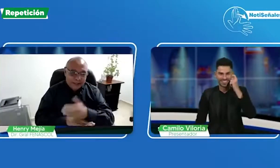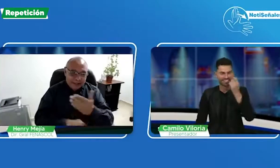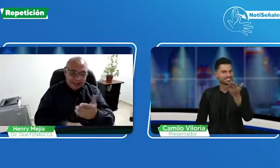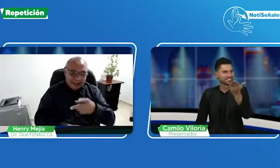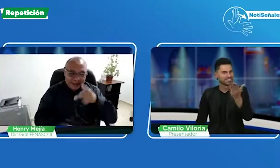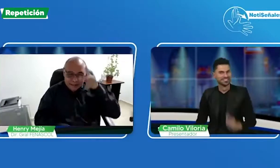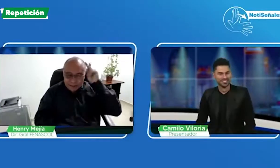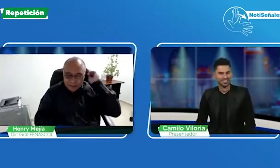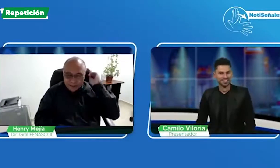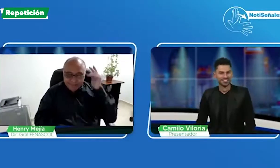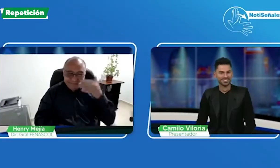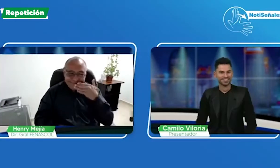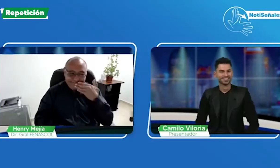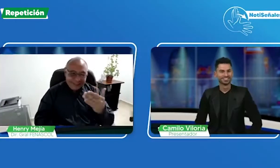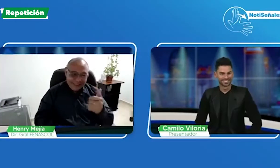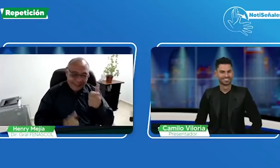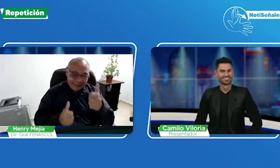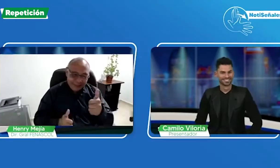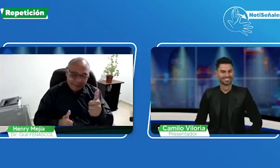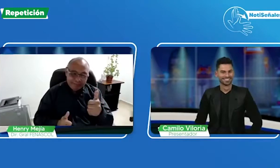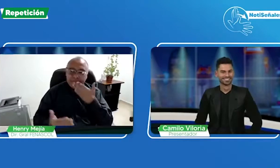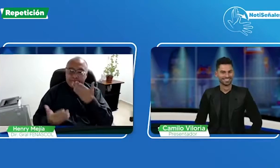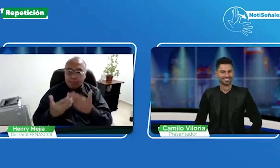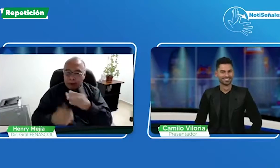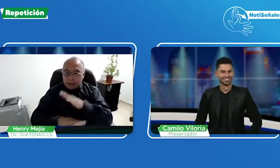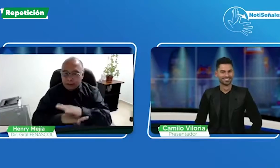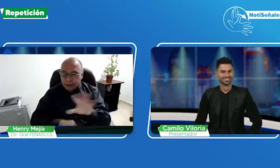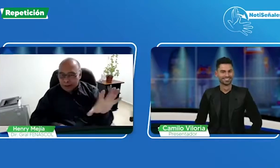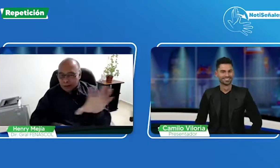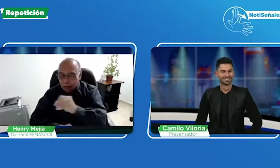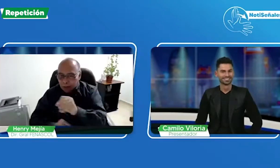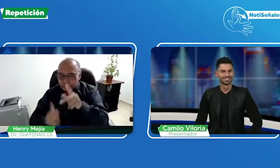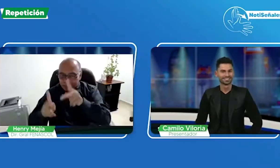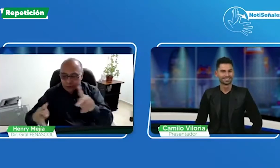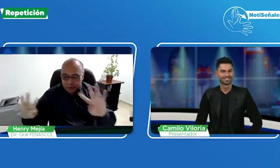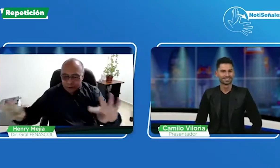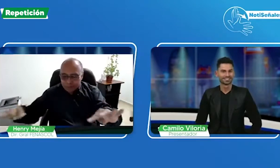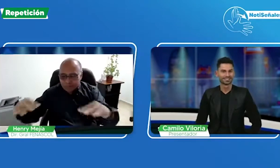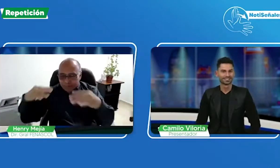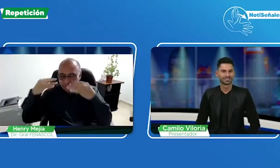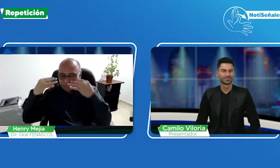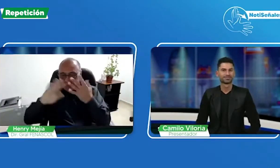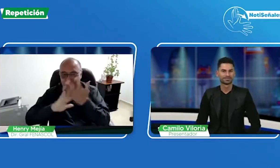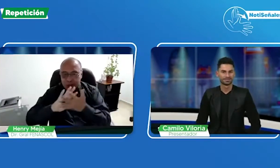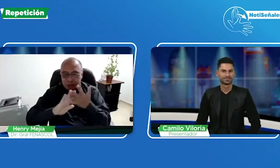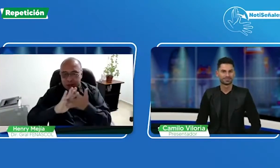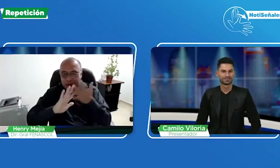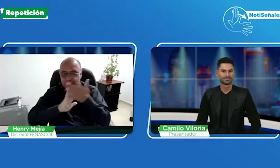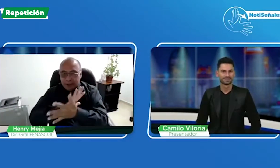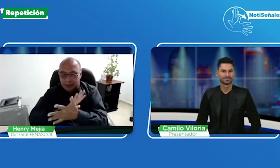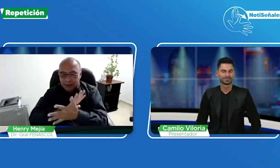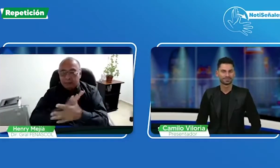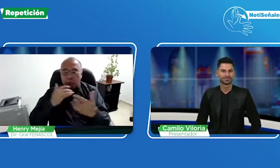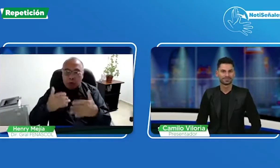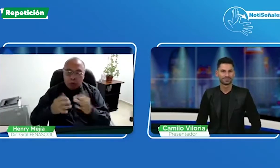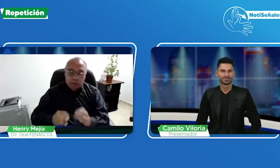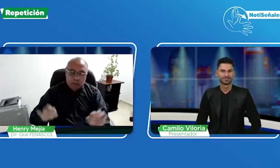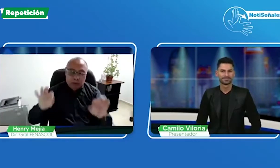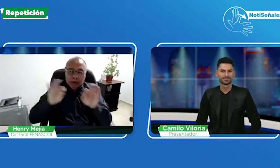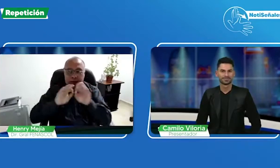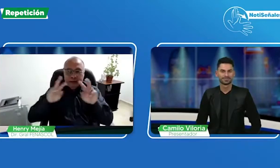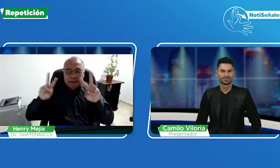Buenas tardes Henry ¿Cómo estás? Hola Camilo Buenas tardes Muy bien Y muy buenas tardes A todas las personas Que se